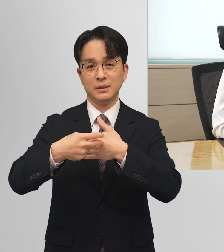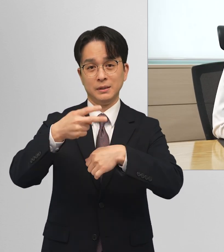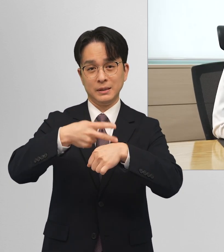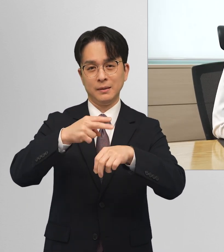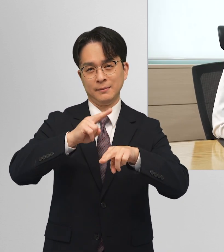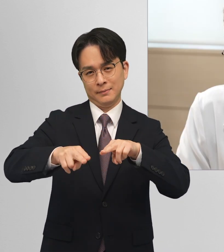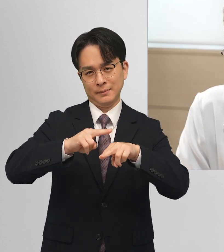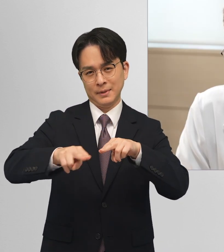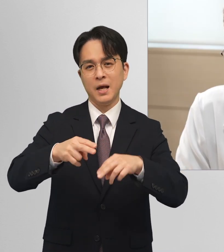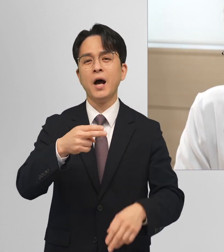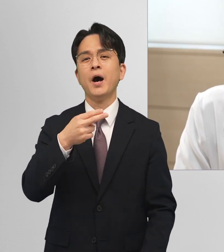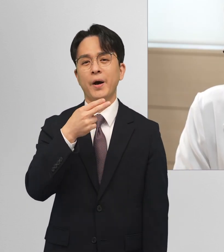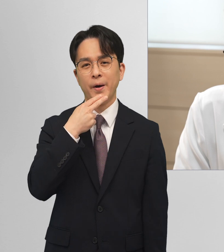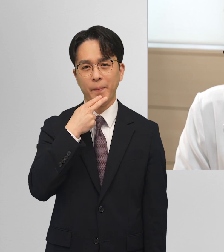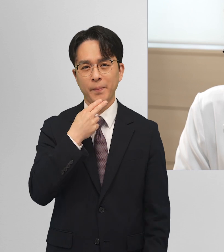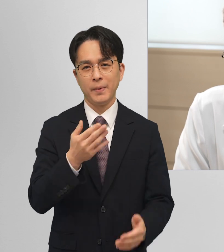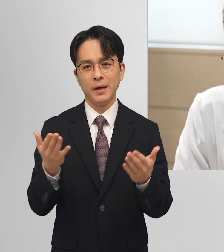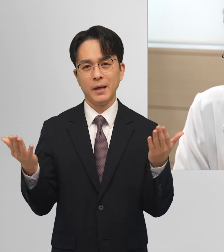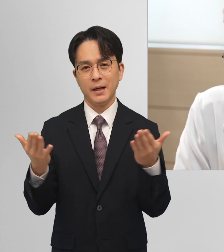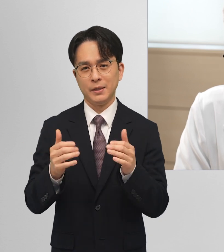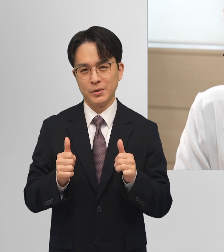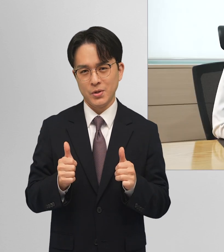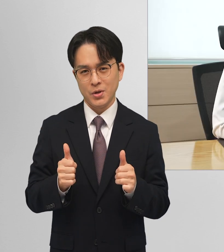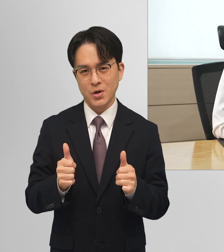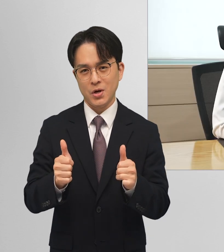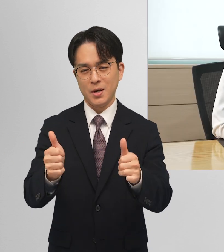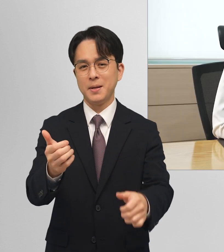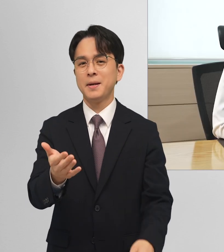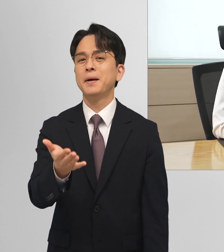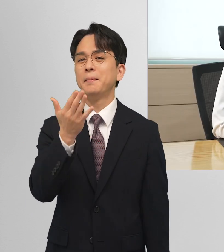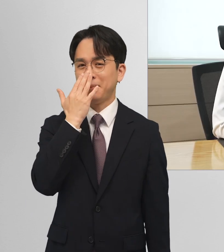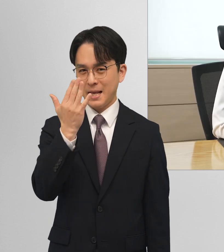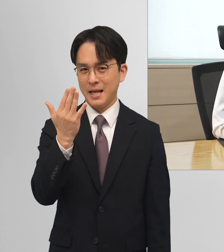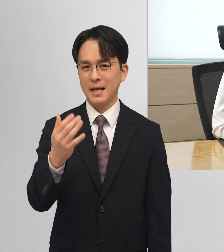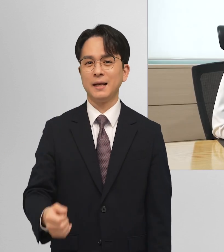의료소송 과정에 대한 의사들의 부담 또한 줄어든다면